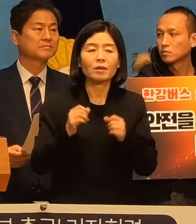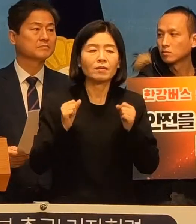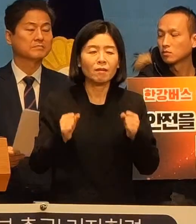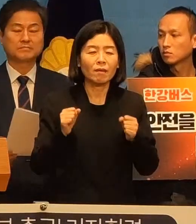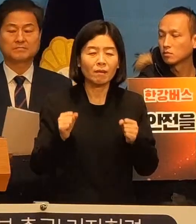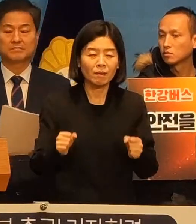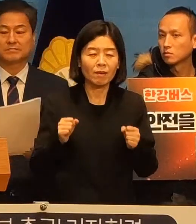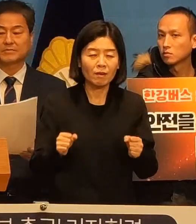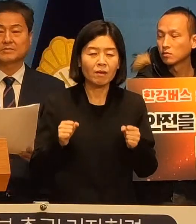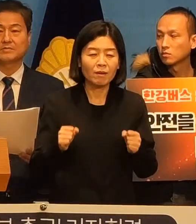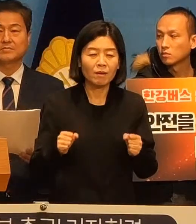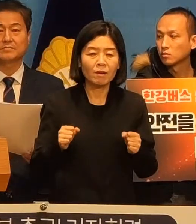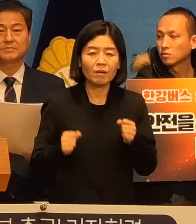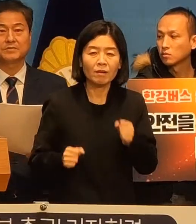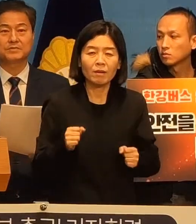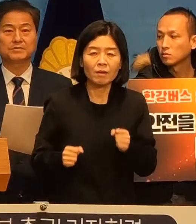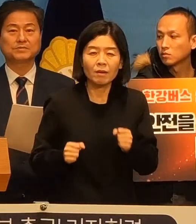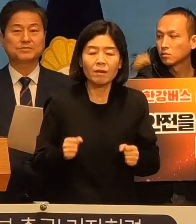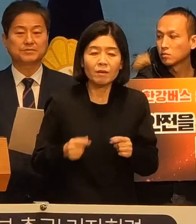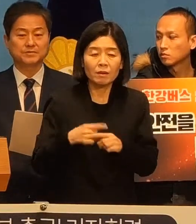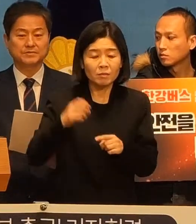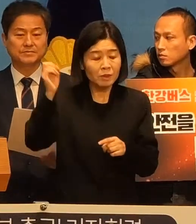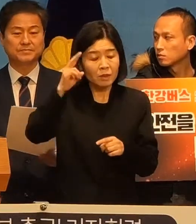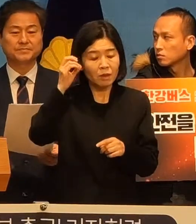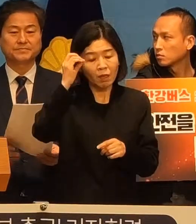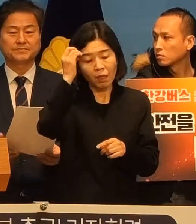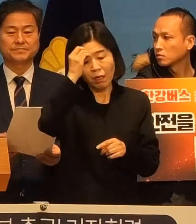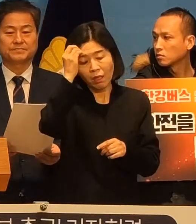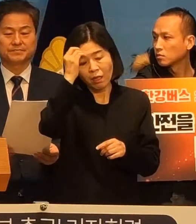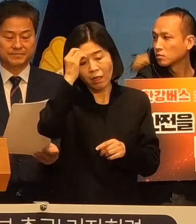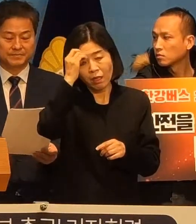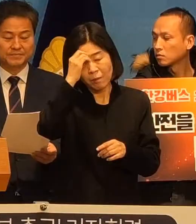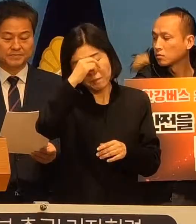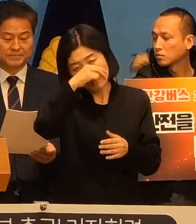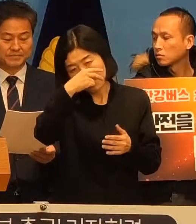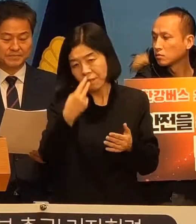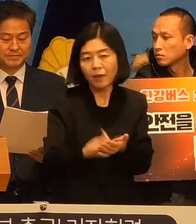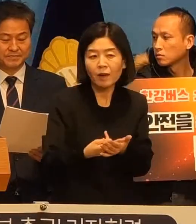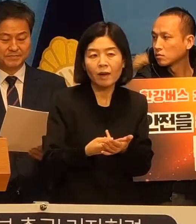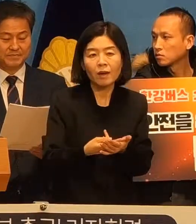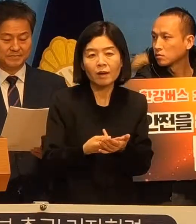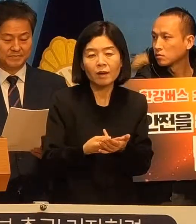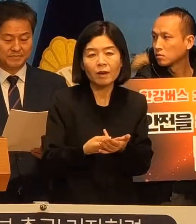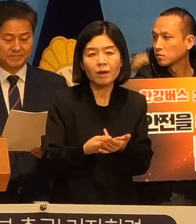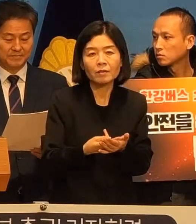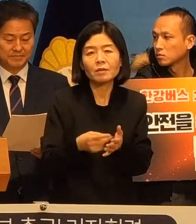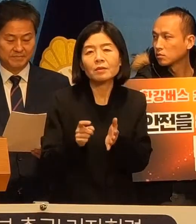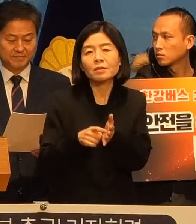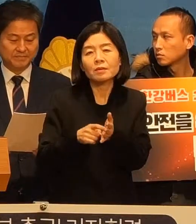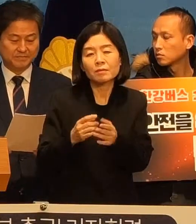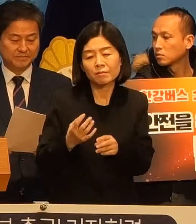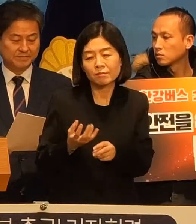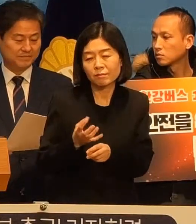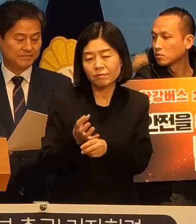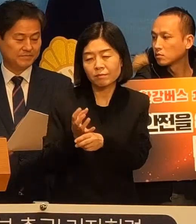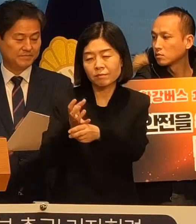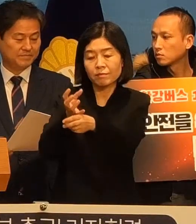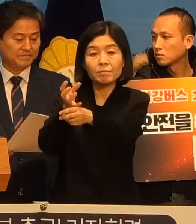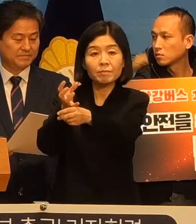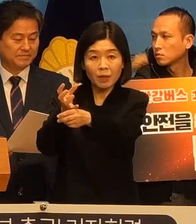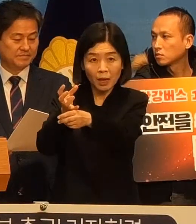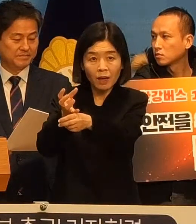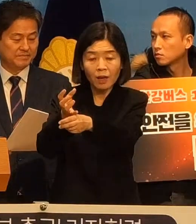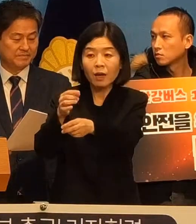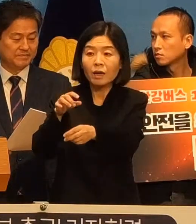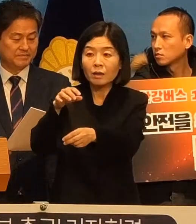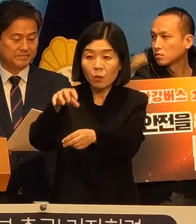하다가 갑자기 현기증이 나서 크게 넘어졌습니다. 그래서 응급실에 실려갔는데요. 응급실에